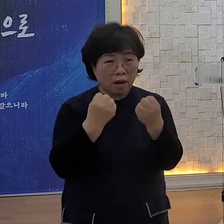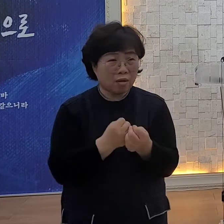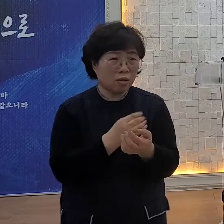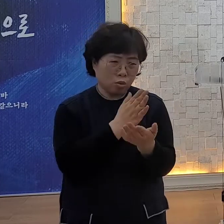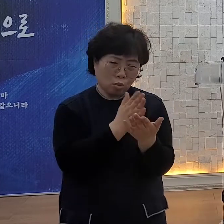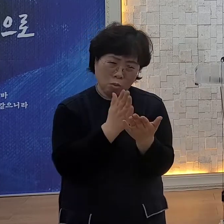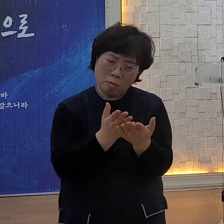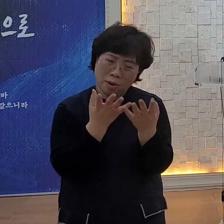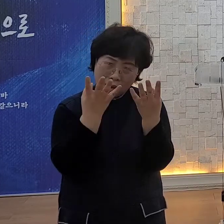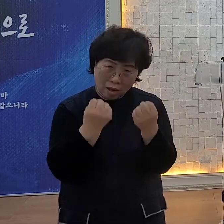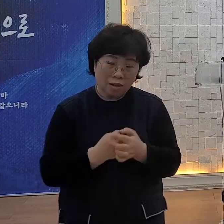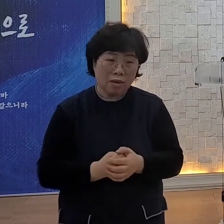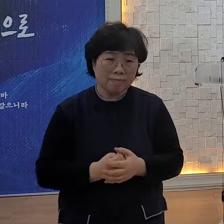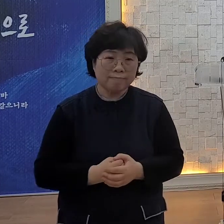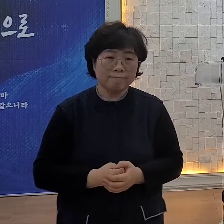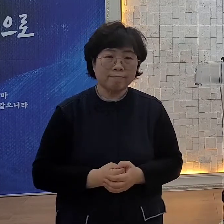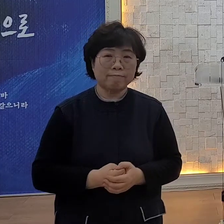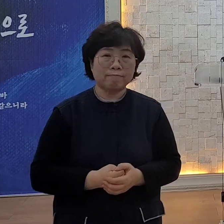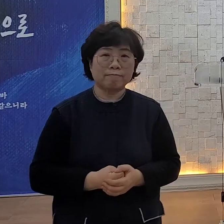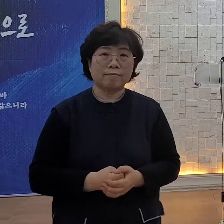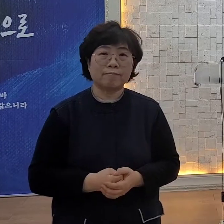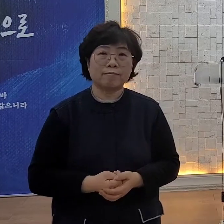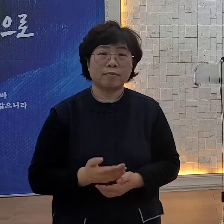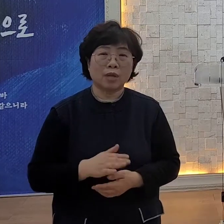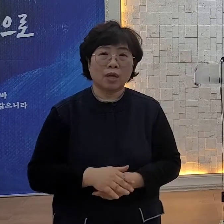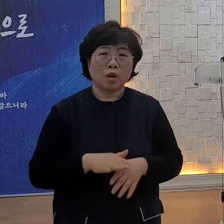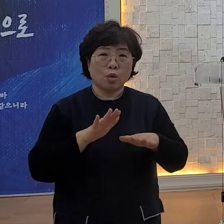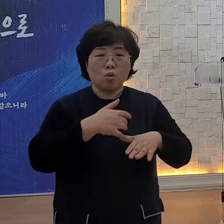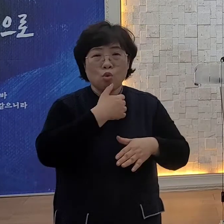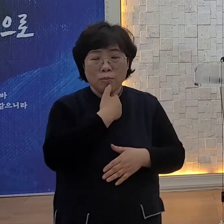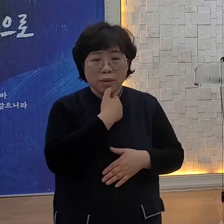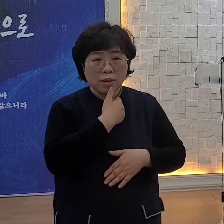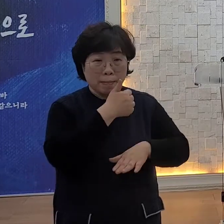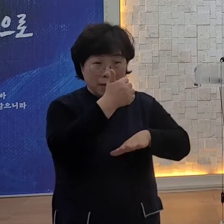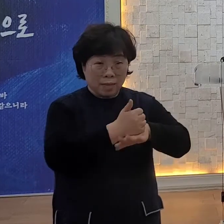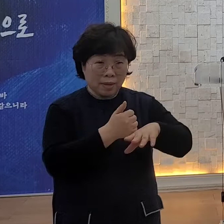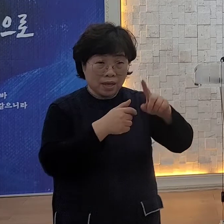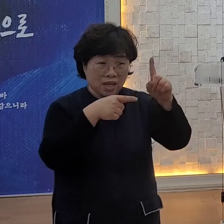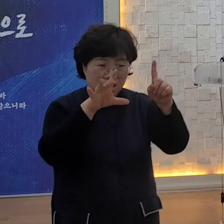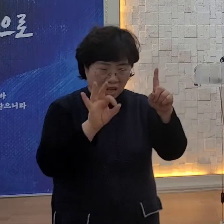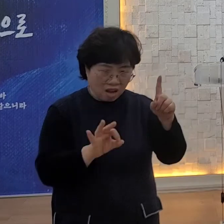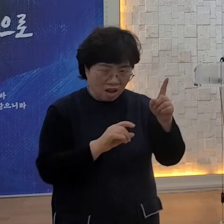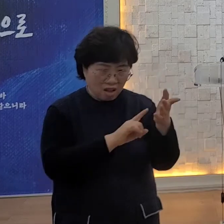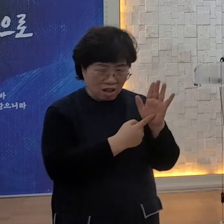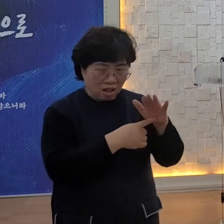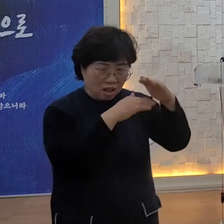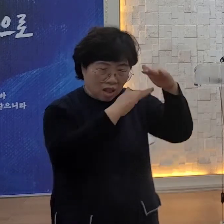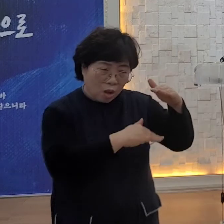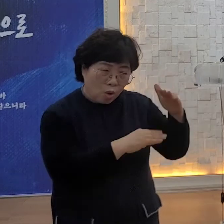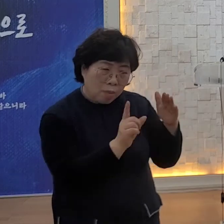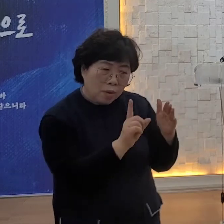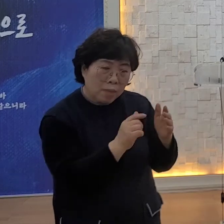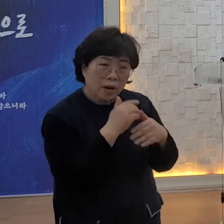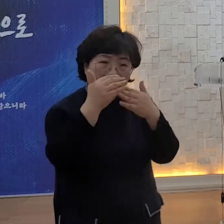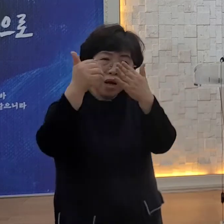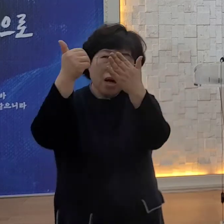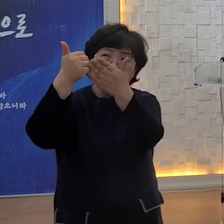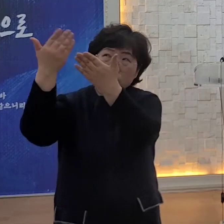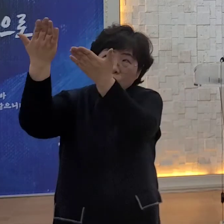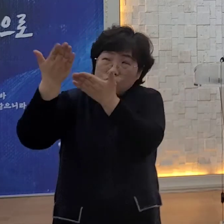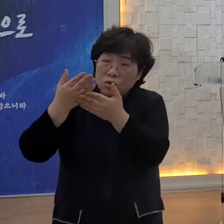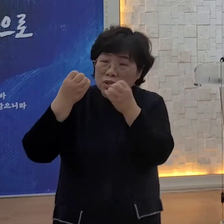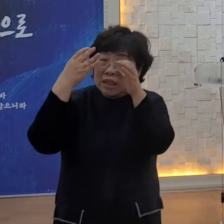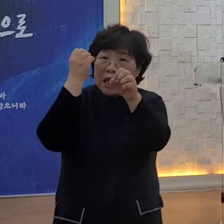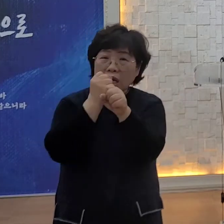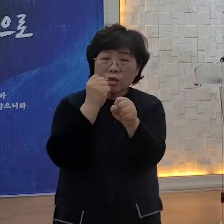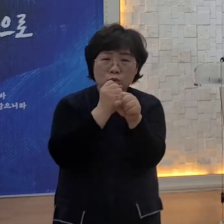오늘 이 마지막 이 로마서 1장의 마지막 본문은 우리에게 뭘 보여주느냐. 이 하나님께서 주신